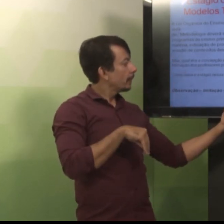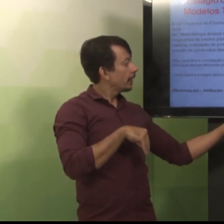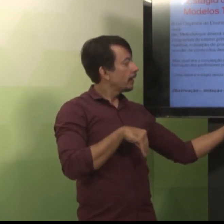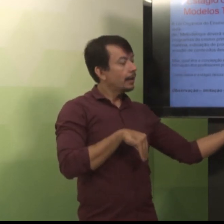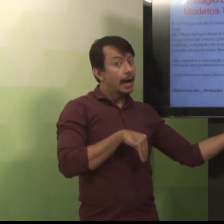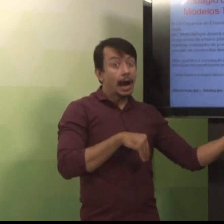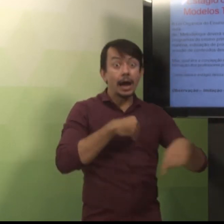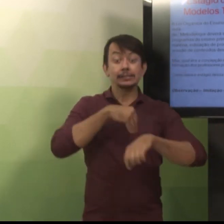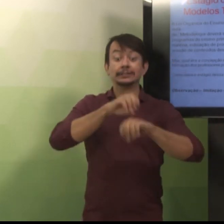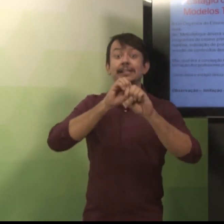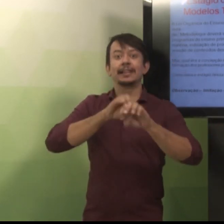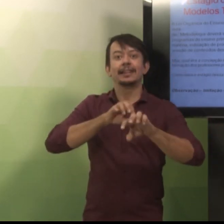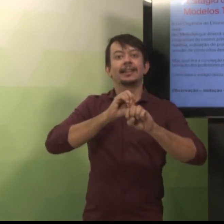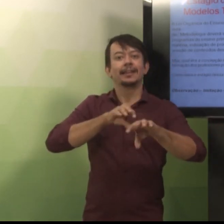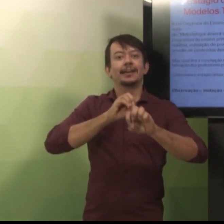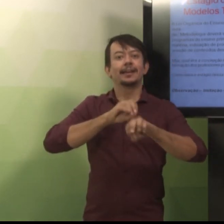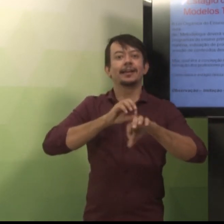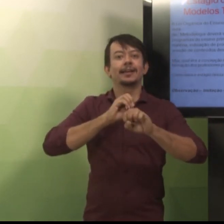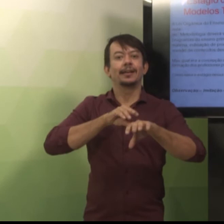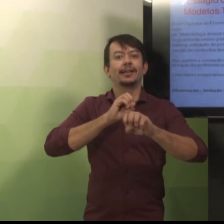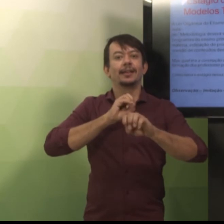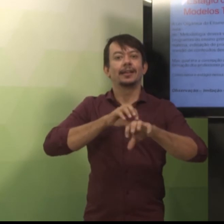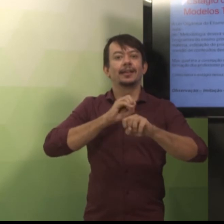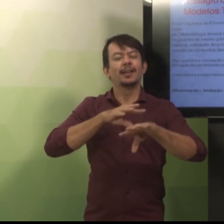após a reprodução, o ensino.